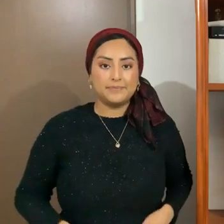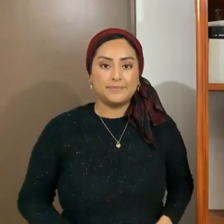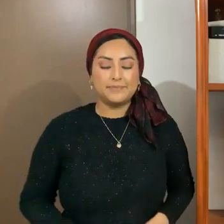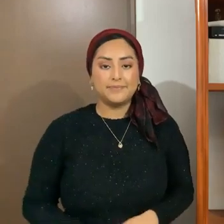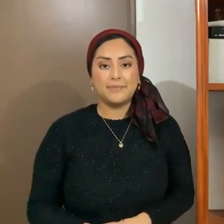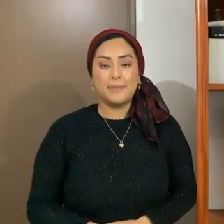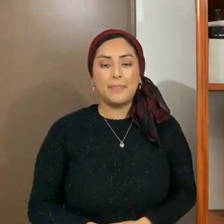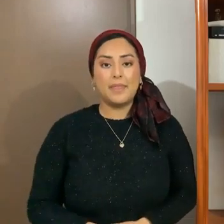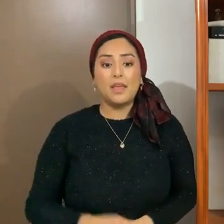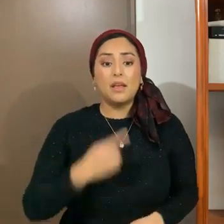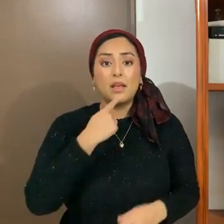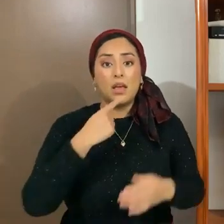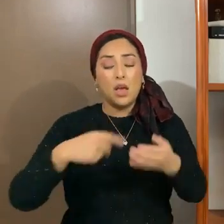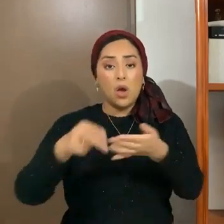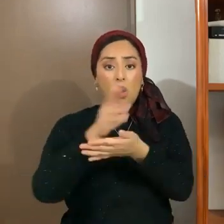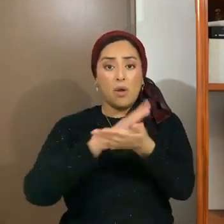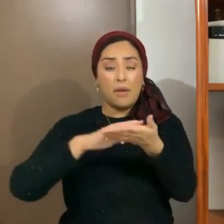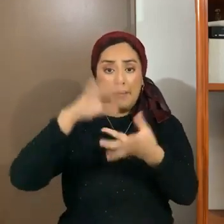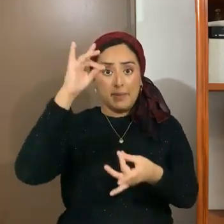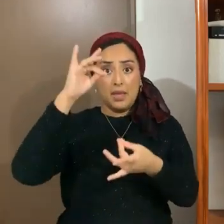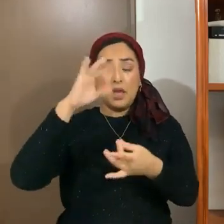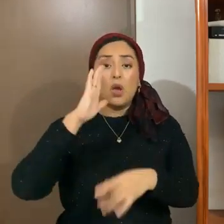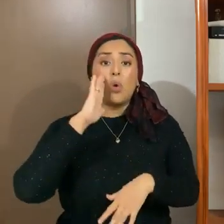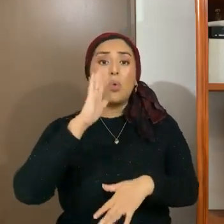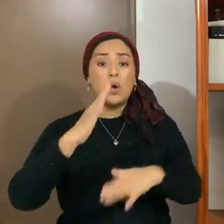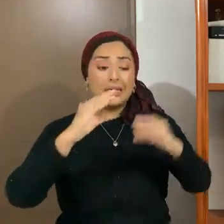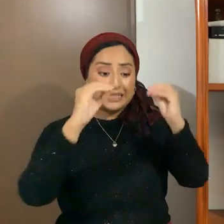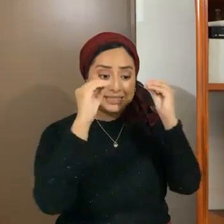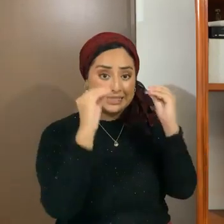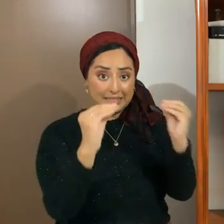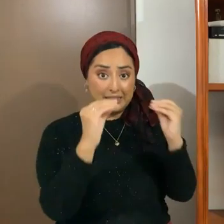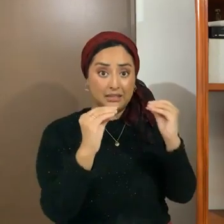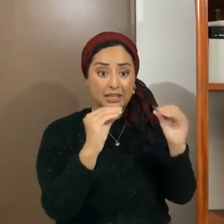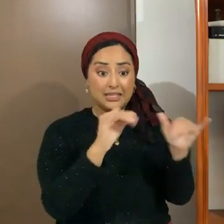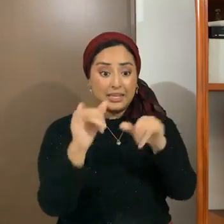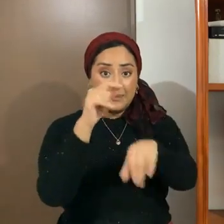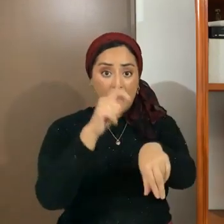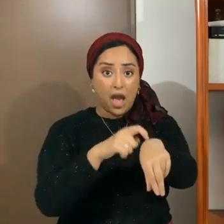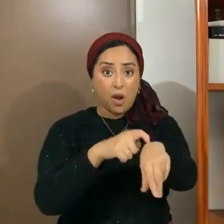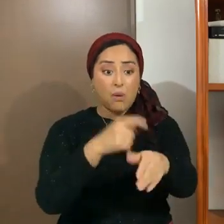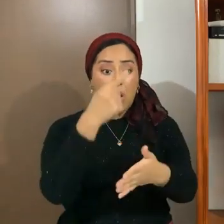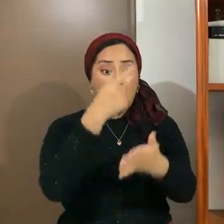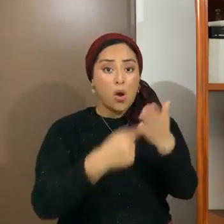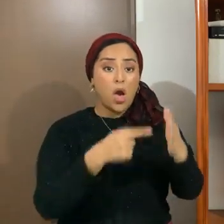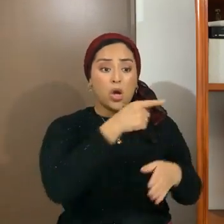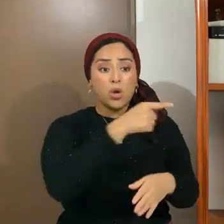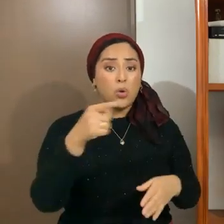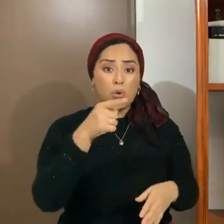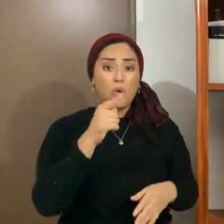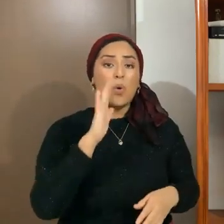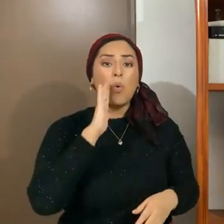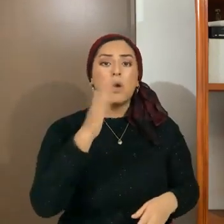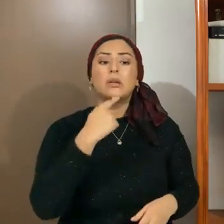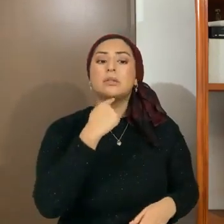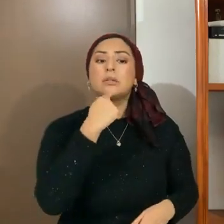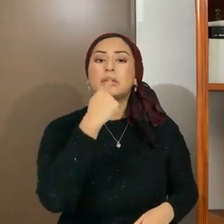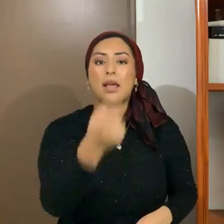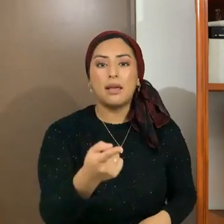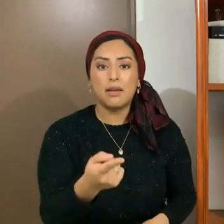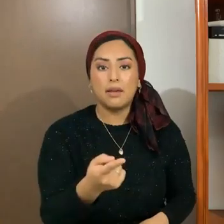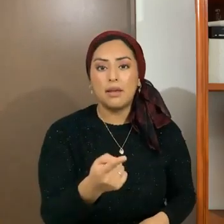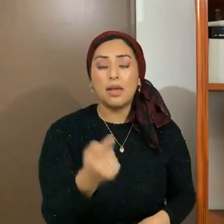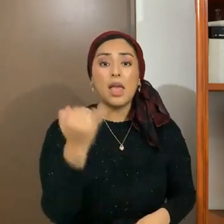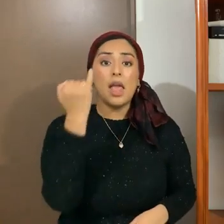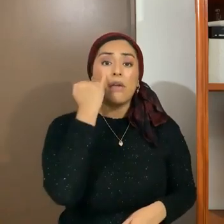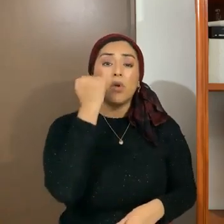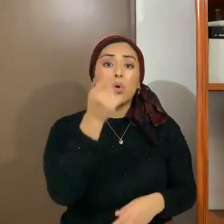bien. Porque el Ruach HaKodesh os enseñará en la misma hora lo que debáis decir. Si